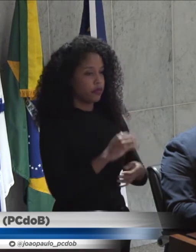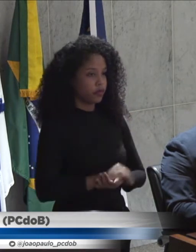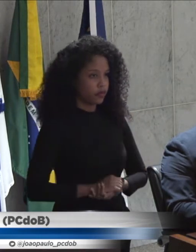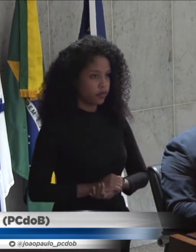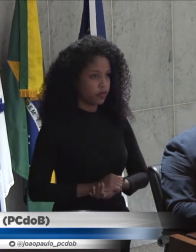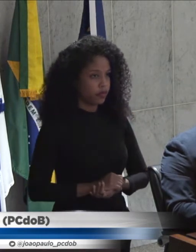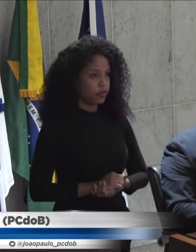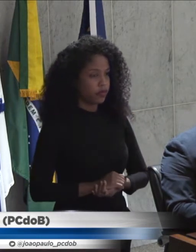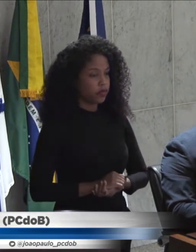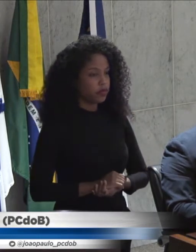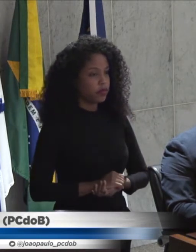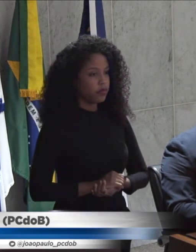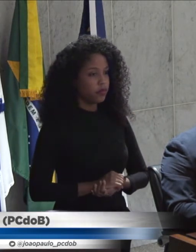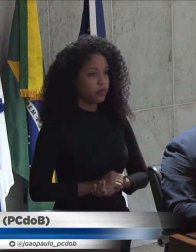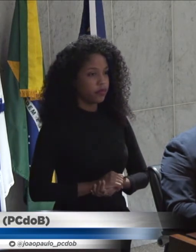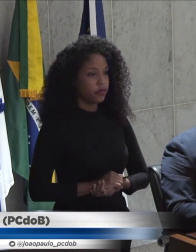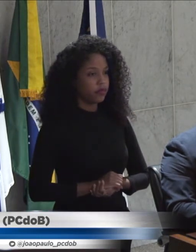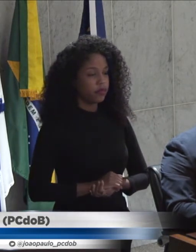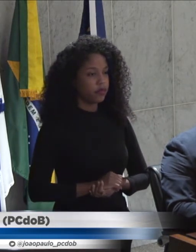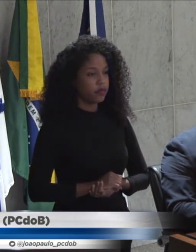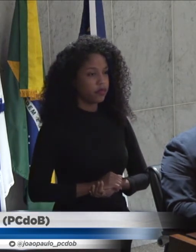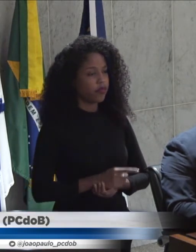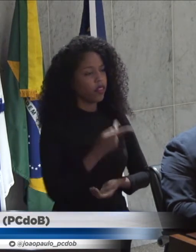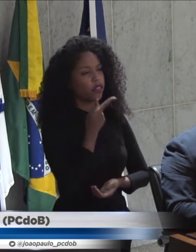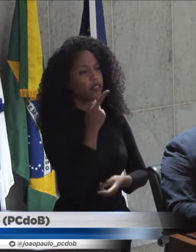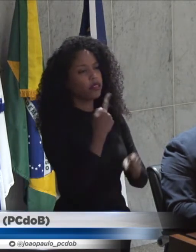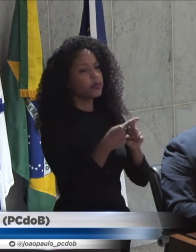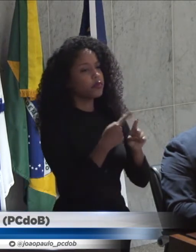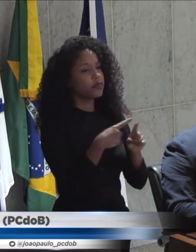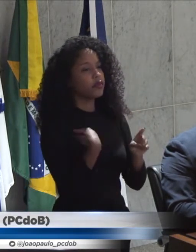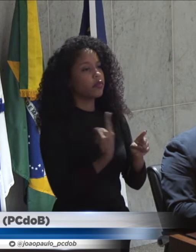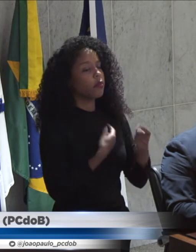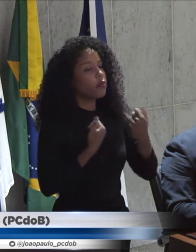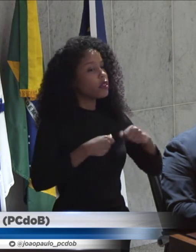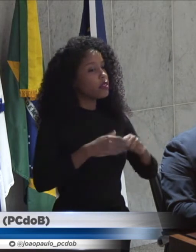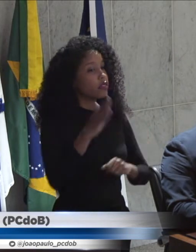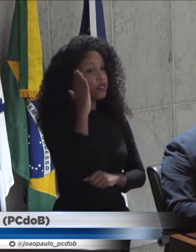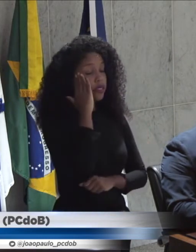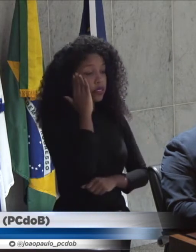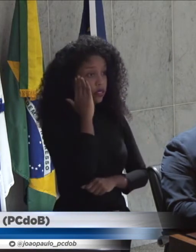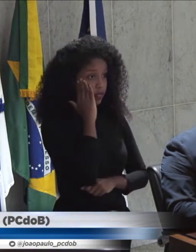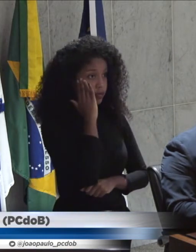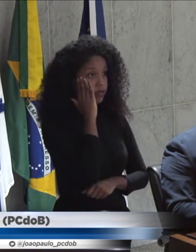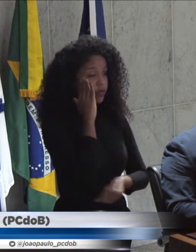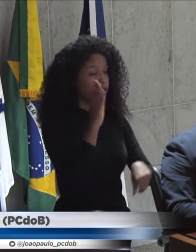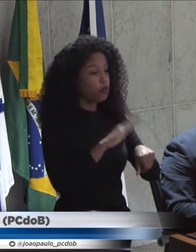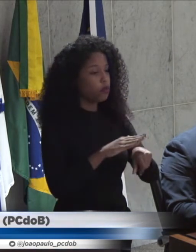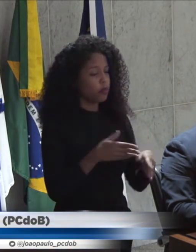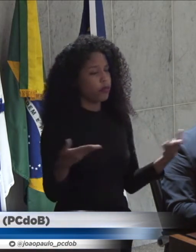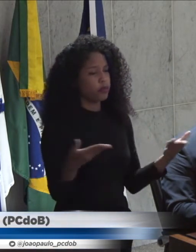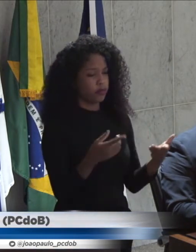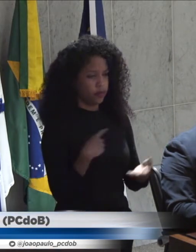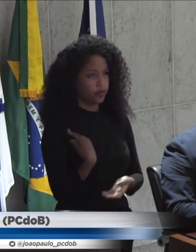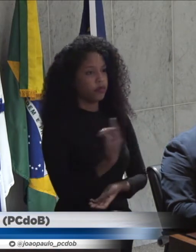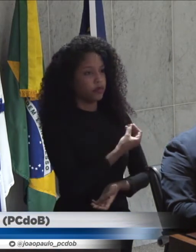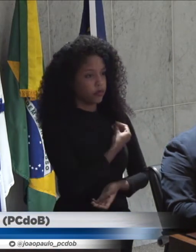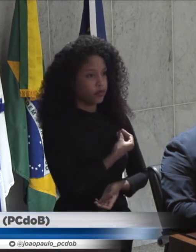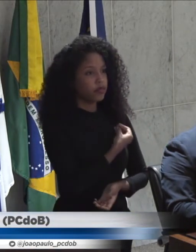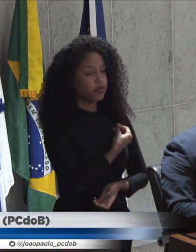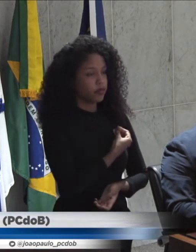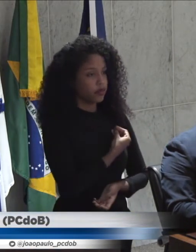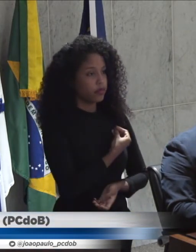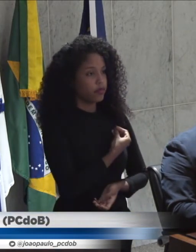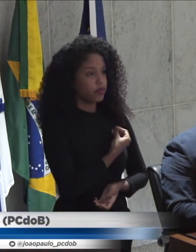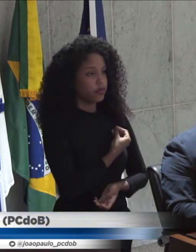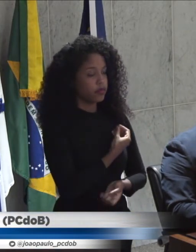E eu digo isso porque nós temos que ter uma compreensão desse momento que nós estamos vivendo, de uma